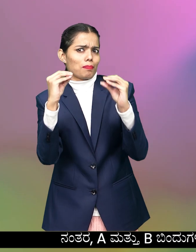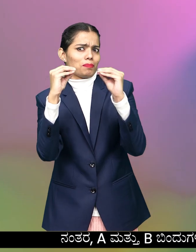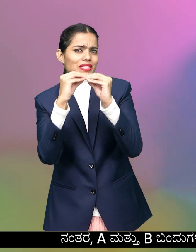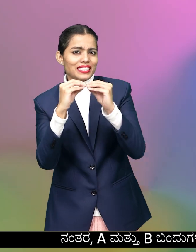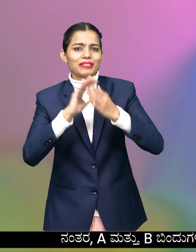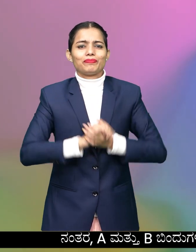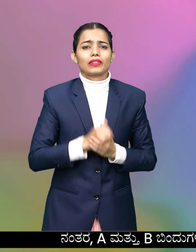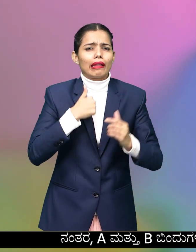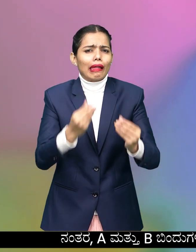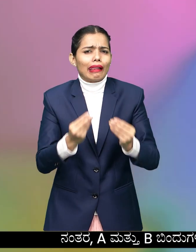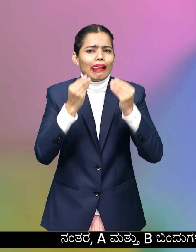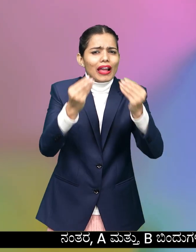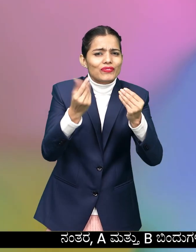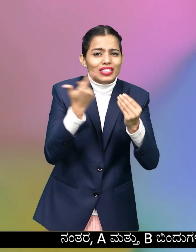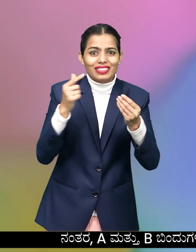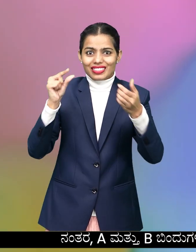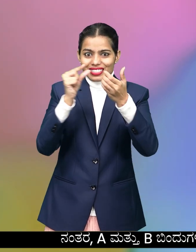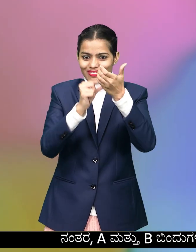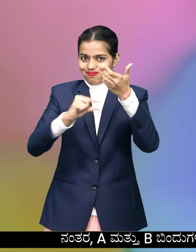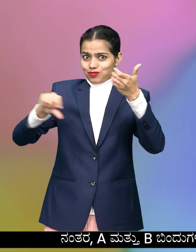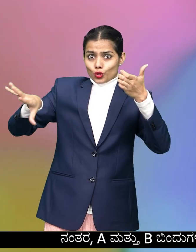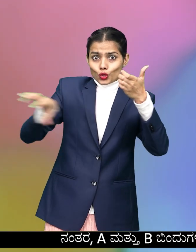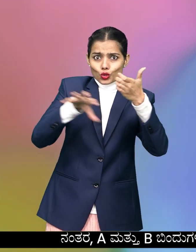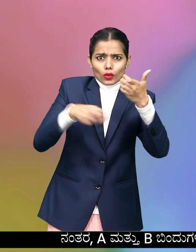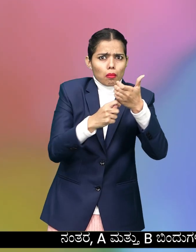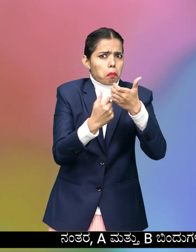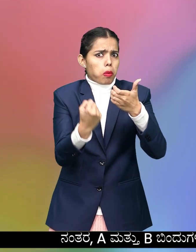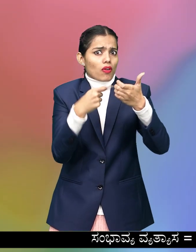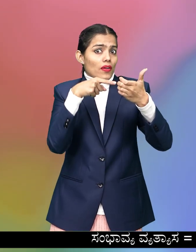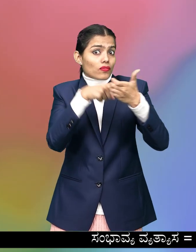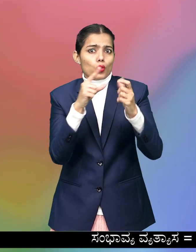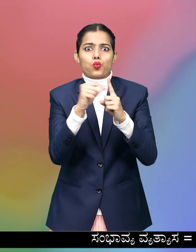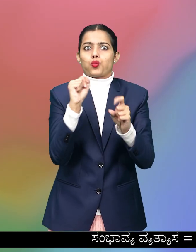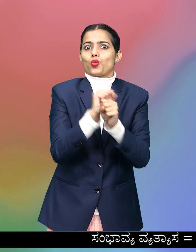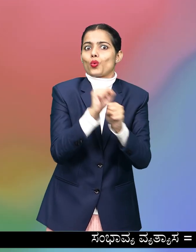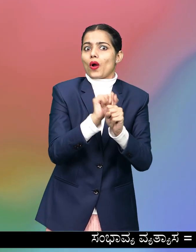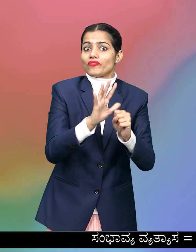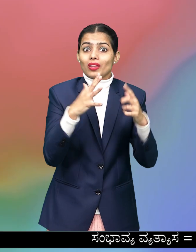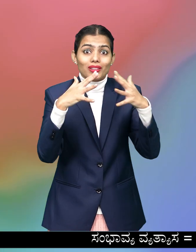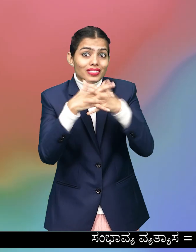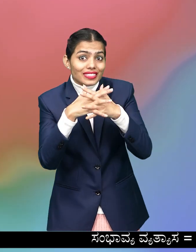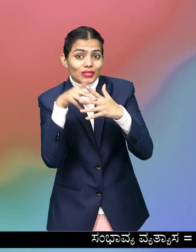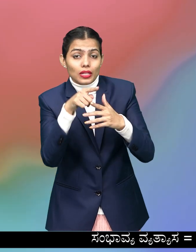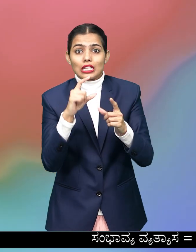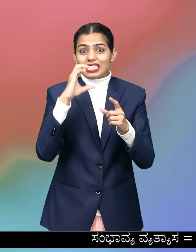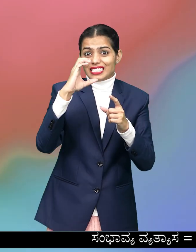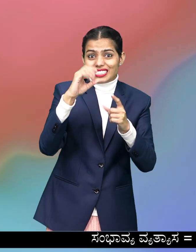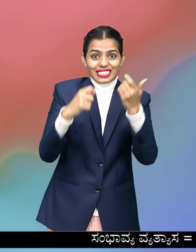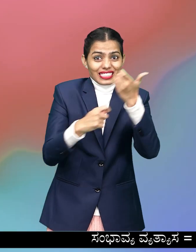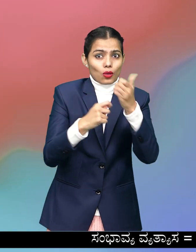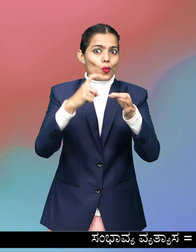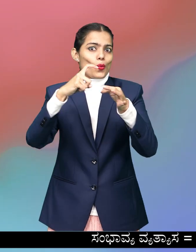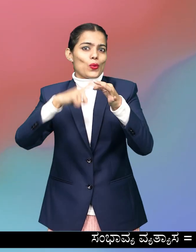ನಂತರ A ಮತ್ತು B ಬಿಂದುಗಳ ನಡುವಿನ ಸಂಭಾವ್ಯ ವ್ಯತ್ಯಾಸವನ್ನು ನೀಡಲಾಗುತ್ತದೆ. ಸಂಭಾವ್ಯ ವ್ಯತ್ಯಾಸ ಕೆಲಸ